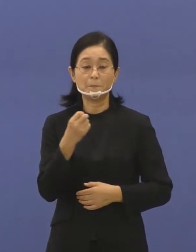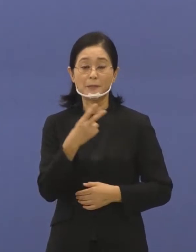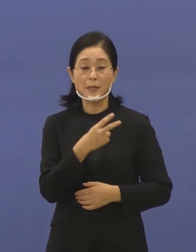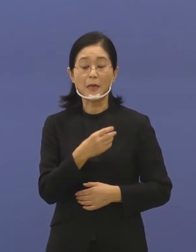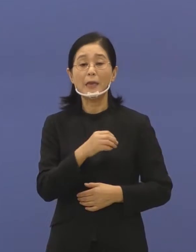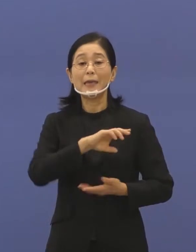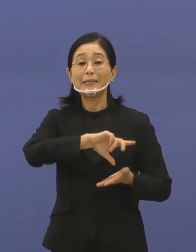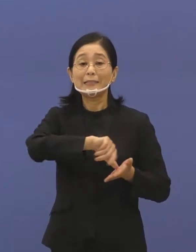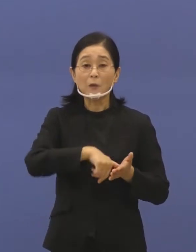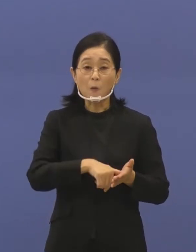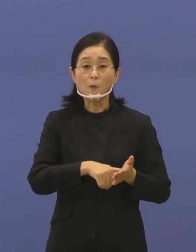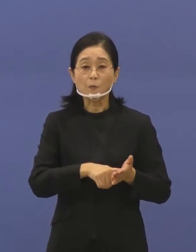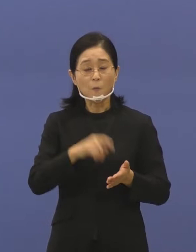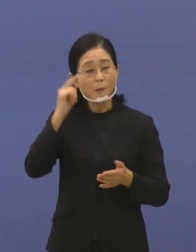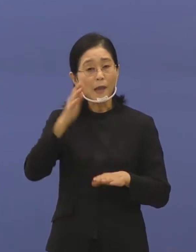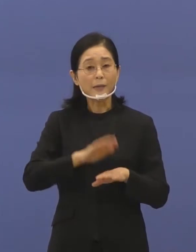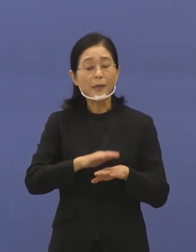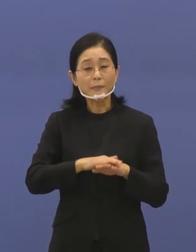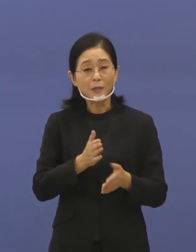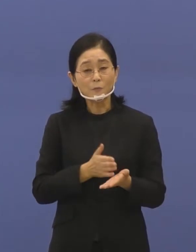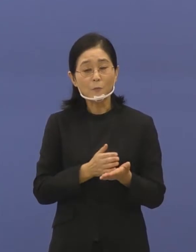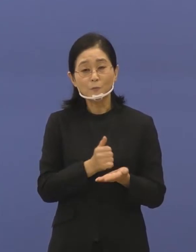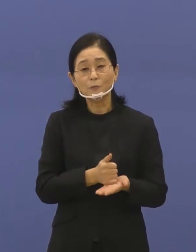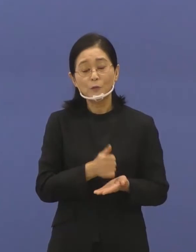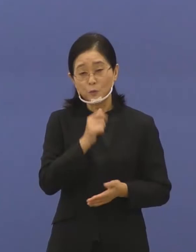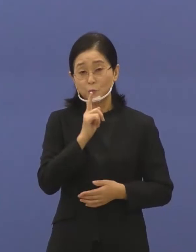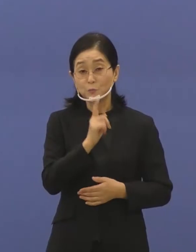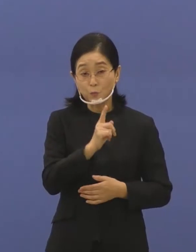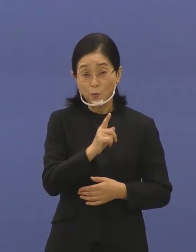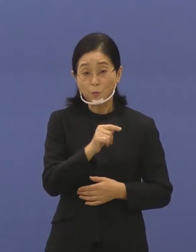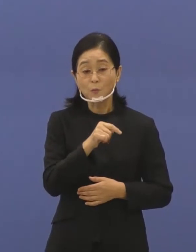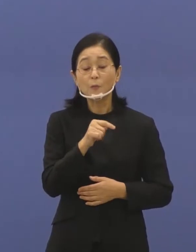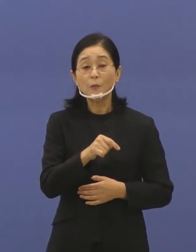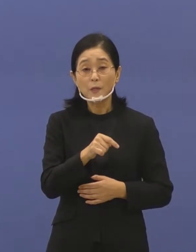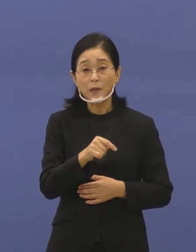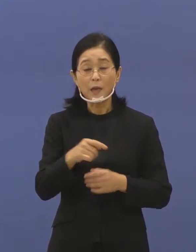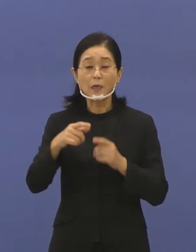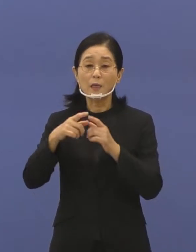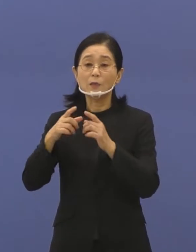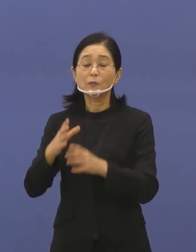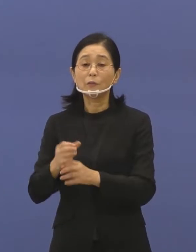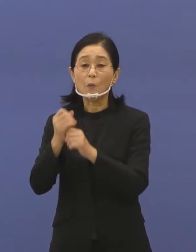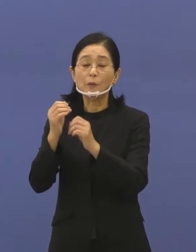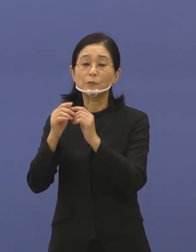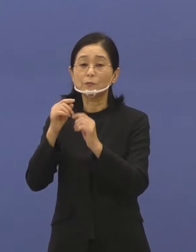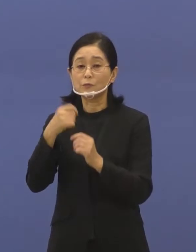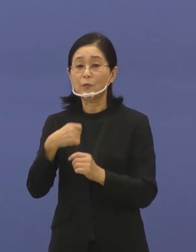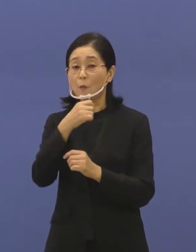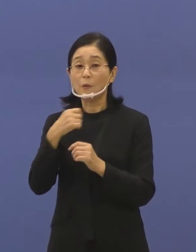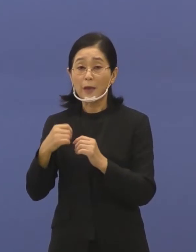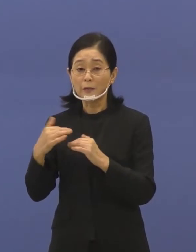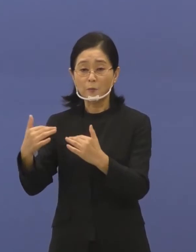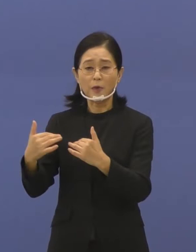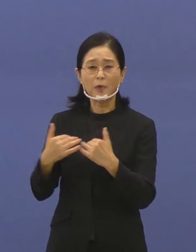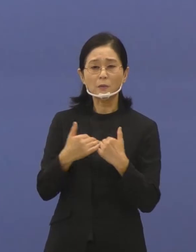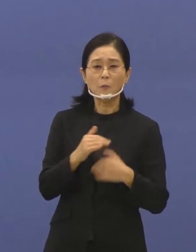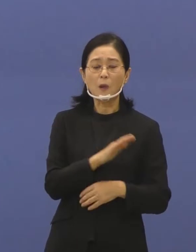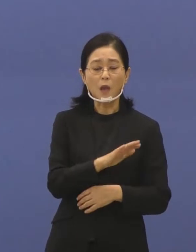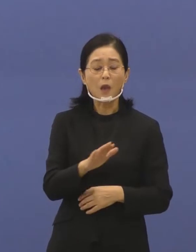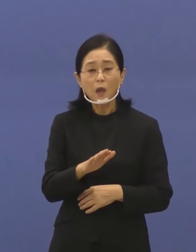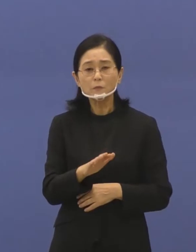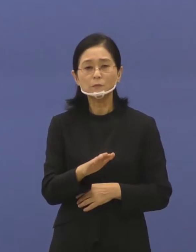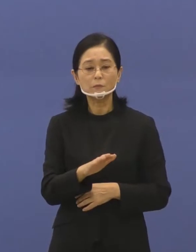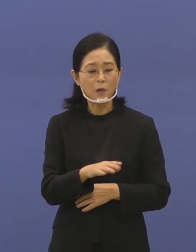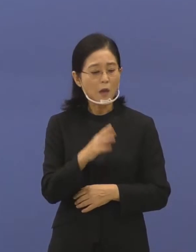長にその統一教会の影響を受けているところがかなりあるということも明ら